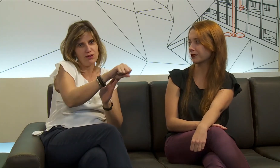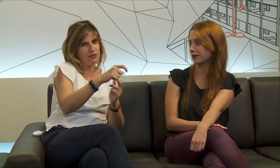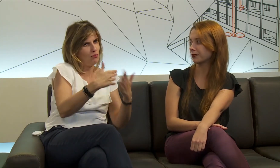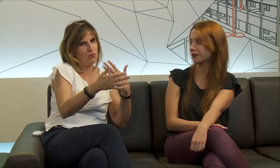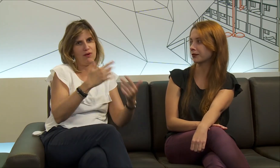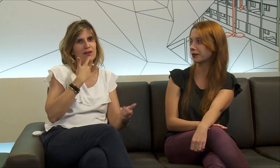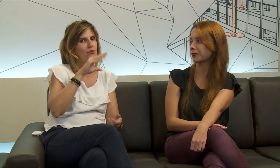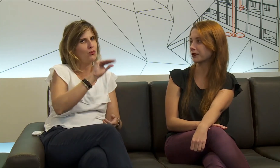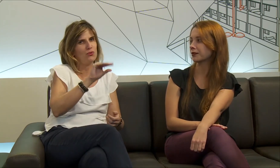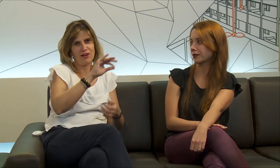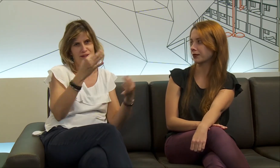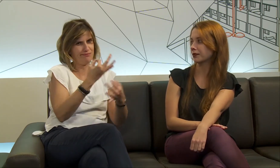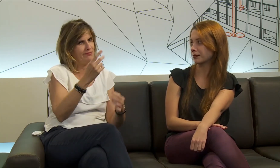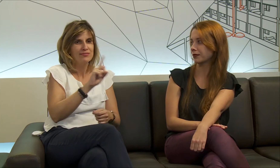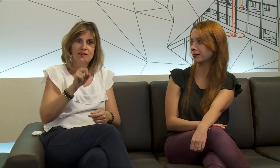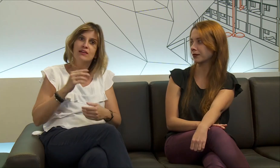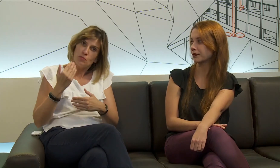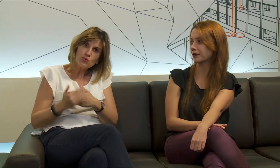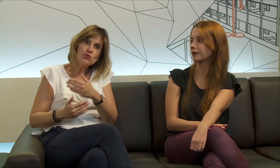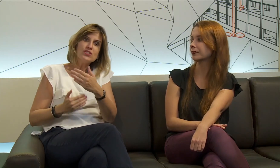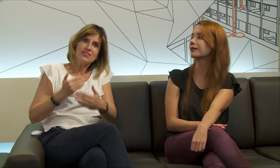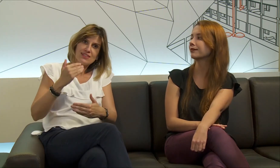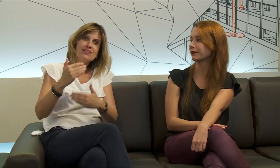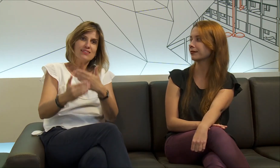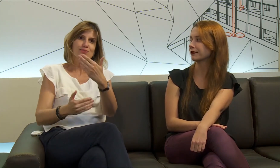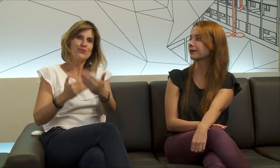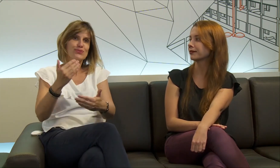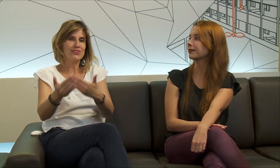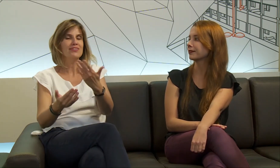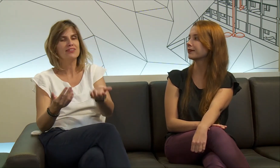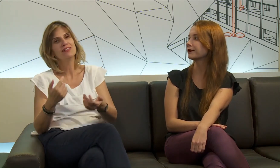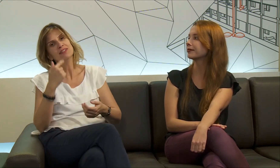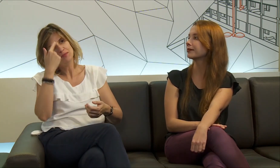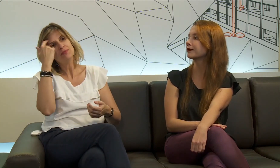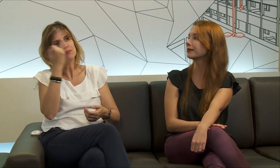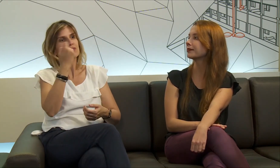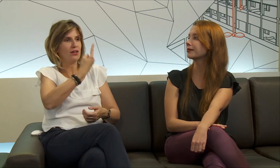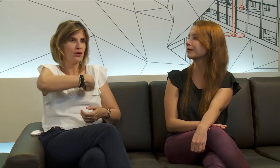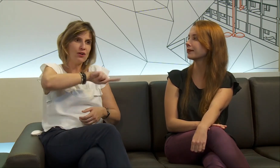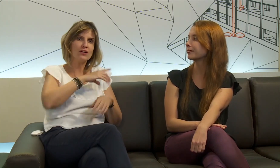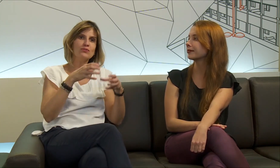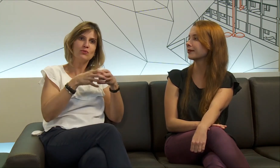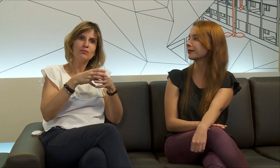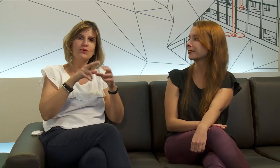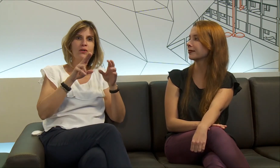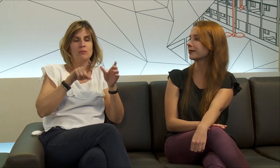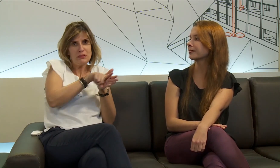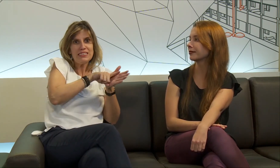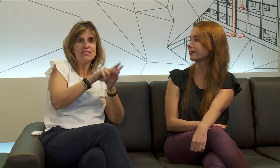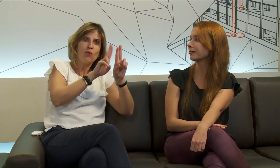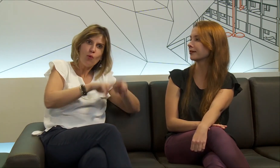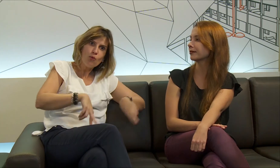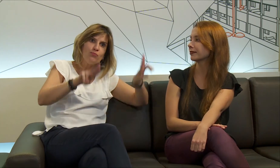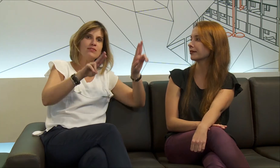não tem uma precisão, né, nessa tradução, assim como seria uma tradução humana. Mas